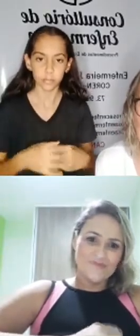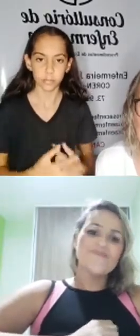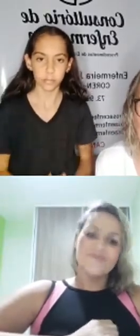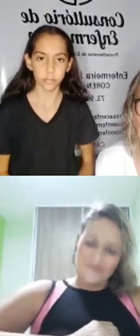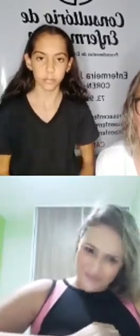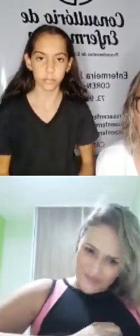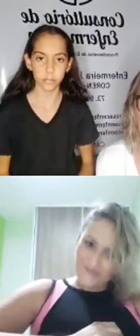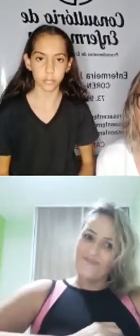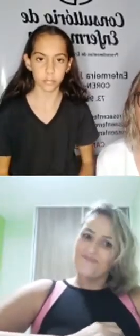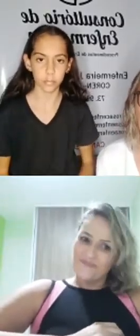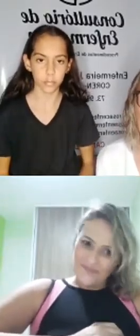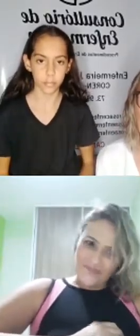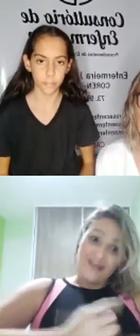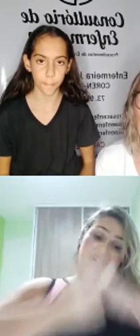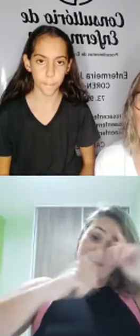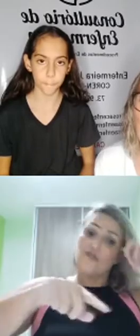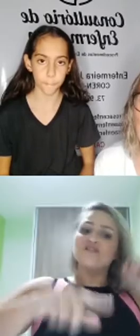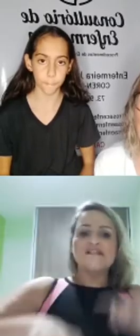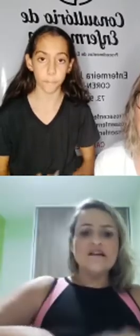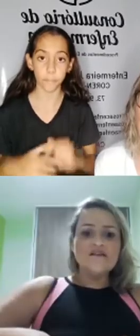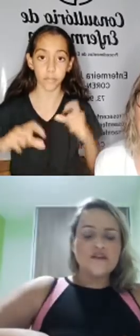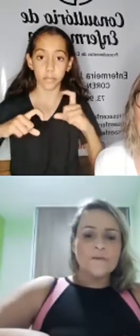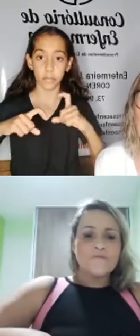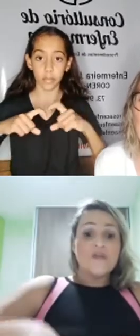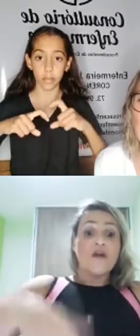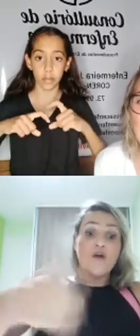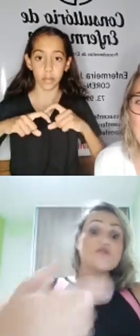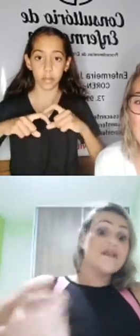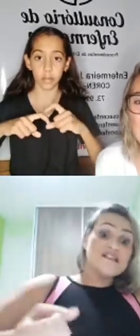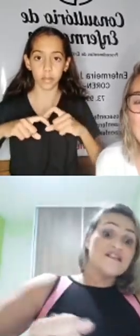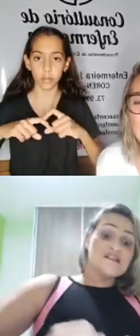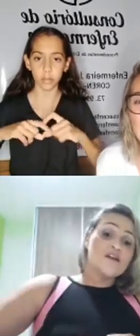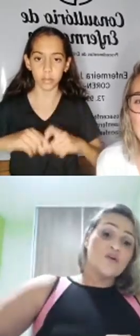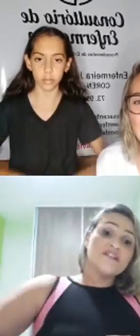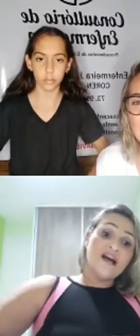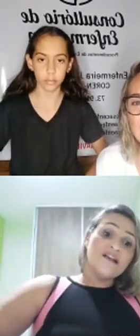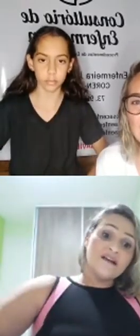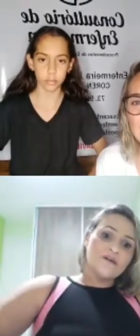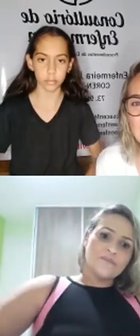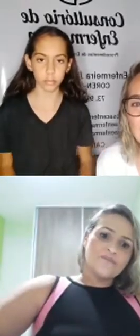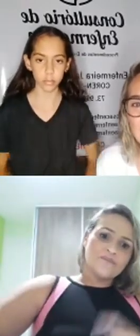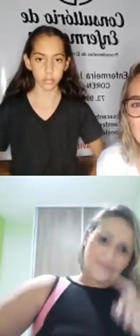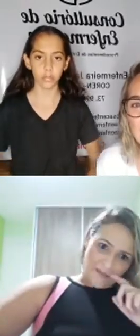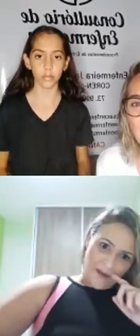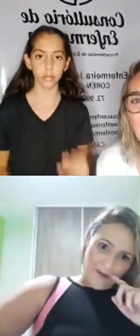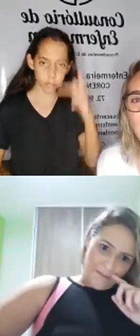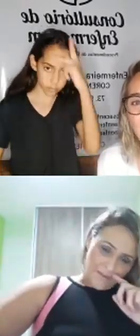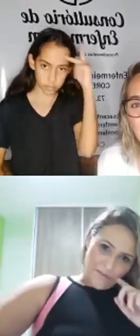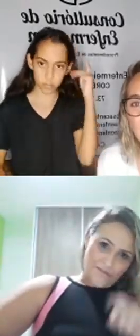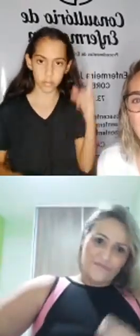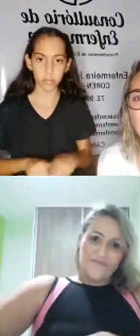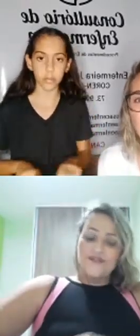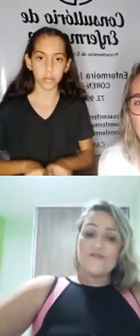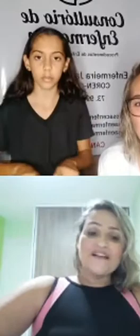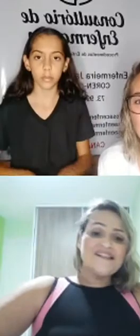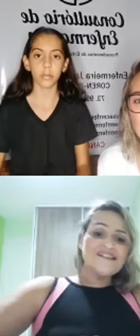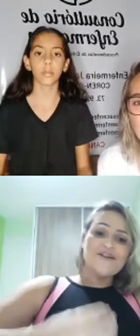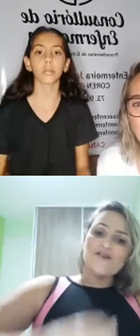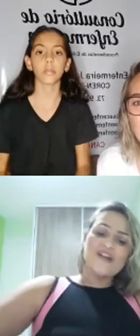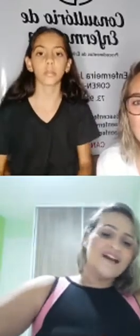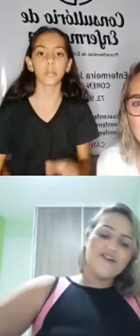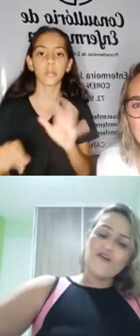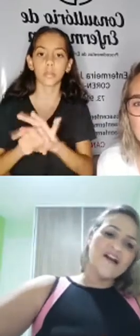é grande. Doutora, Inclusive, com os pacientes que contraíram, né? é, Os